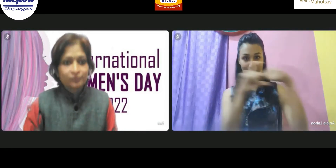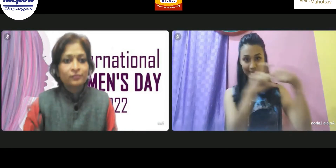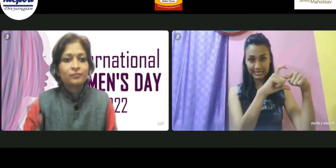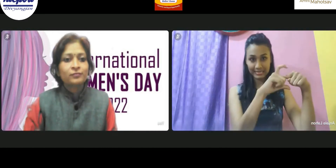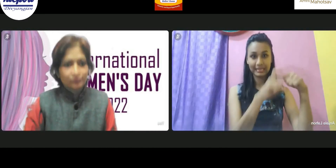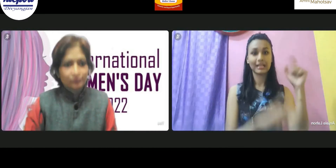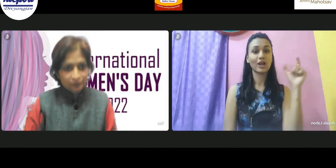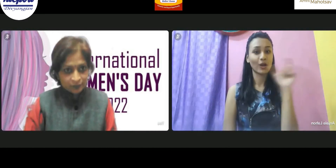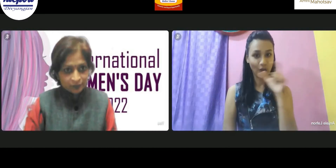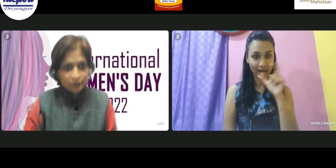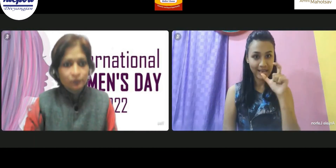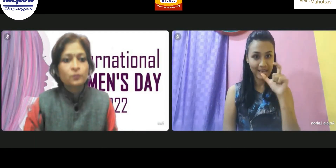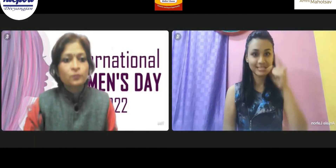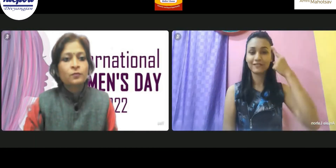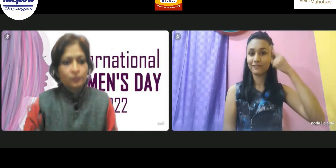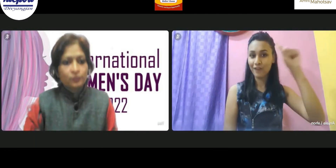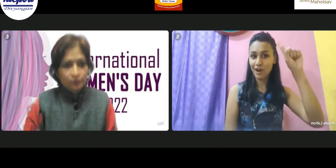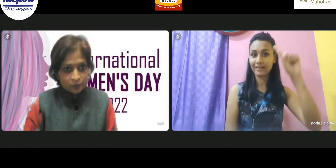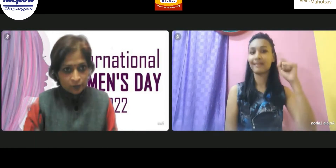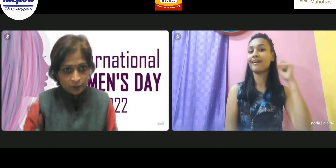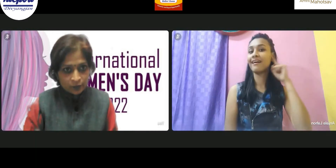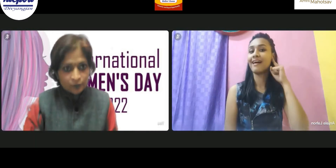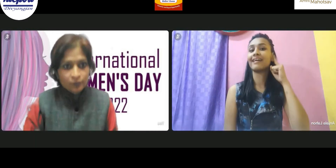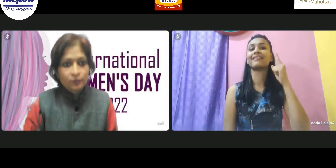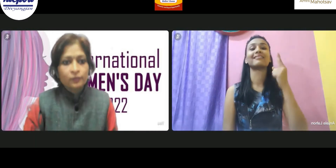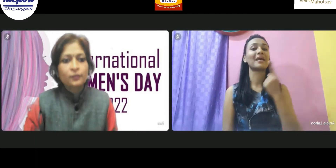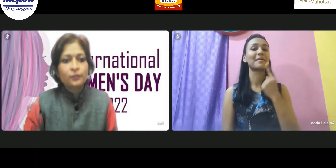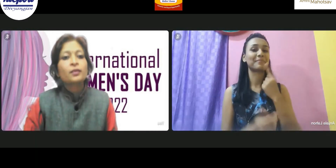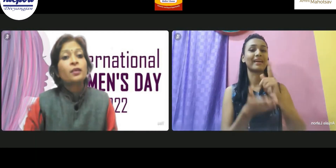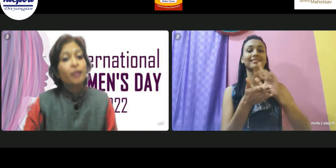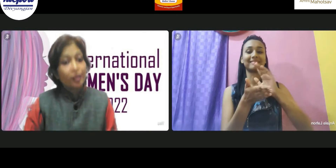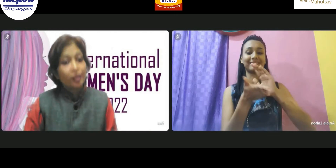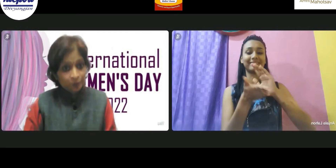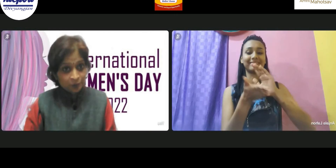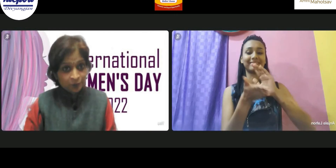नॉर्थ ईस्ट कॉलेज फॉर द डेफ।